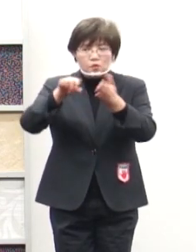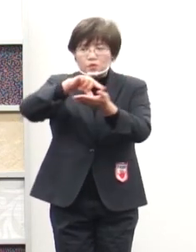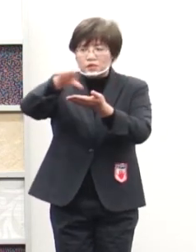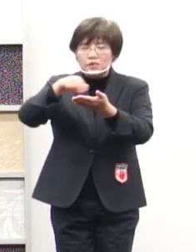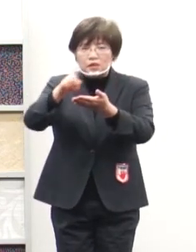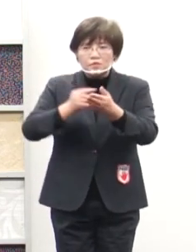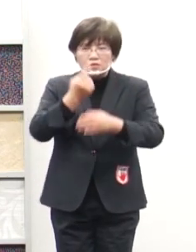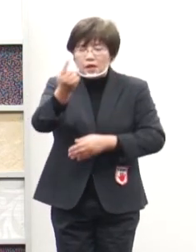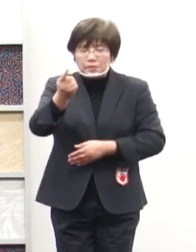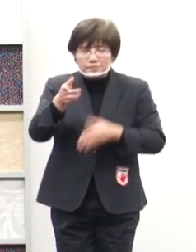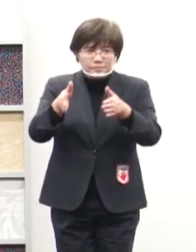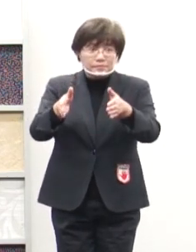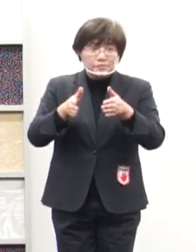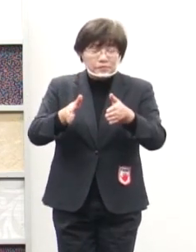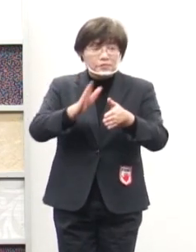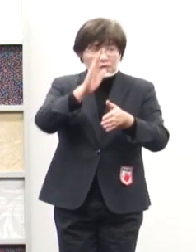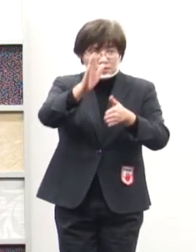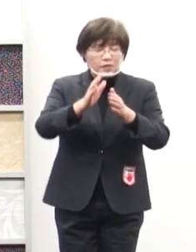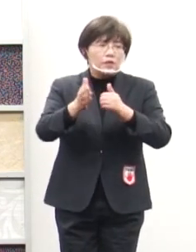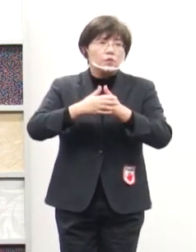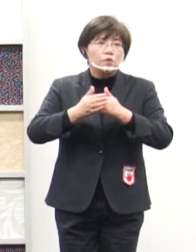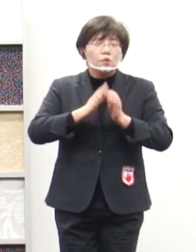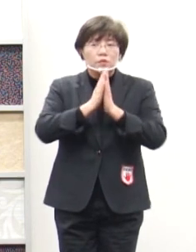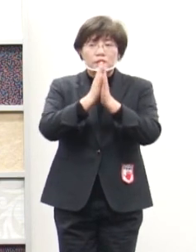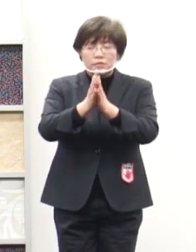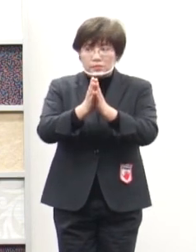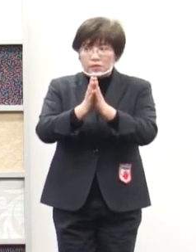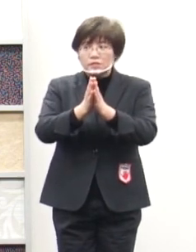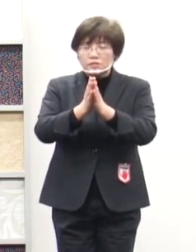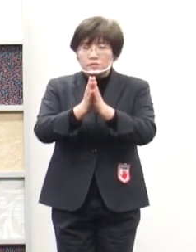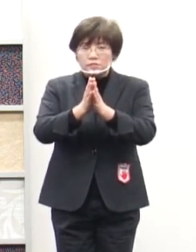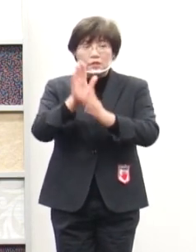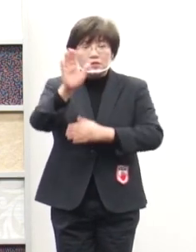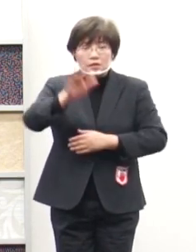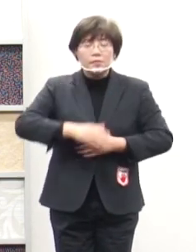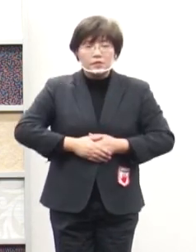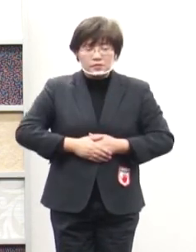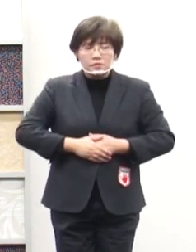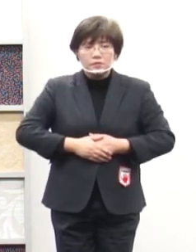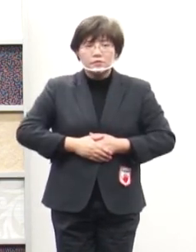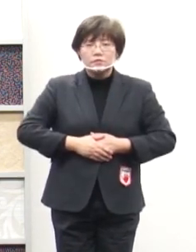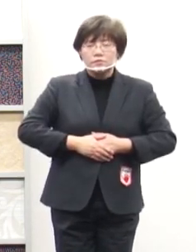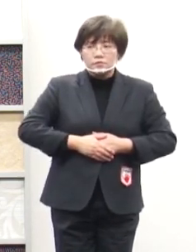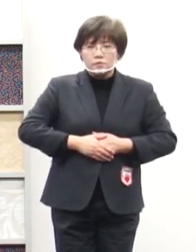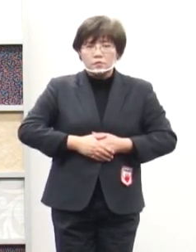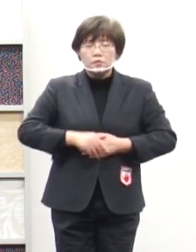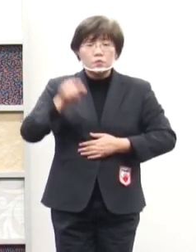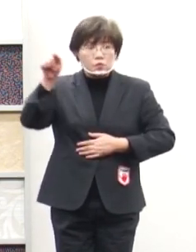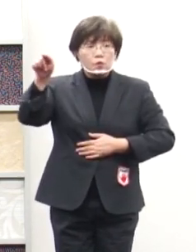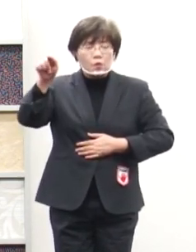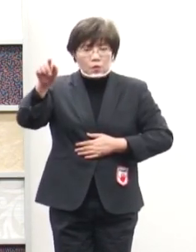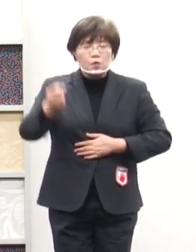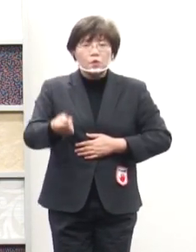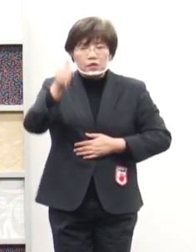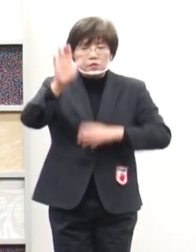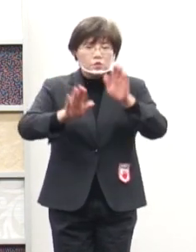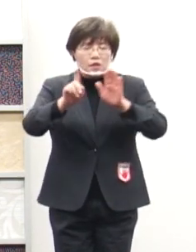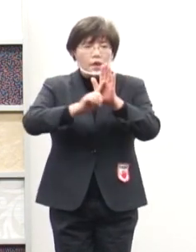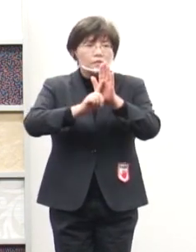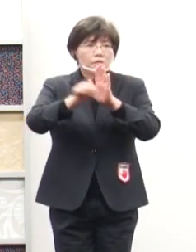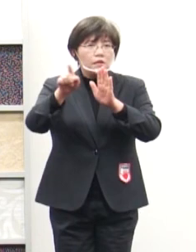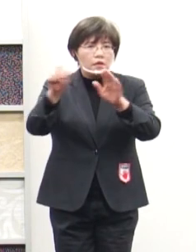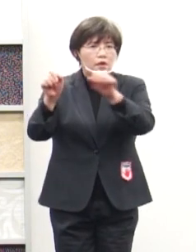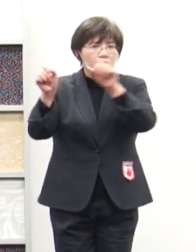が、今緊急事態宣言が3月7日までの期間、まあ、途中で終了する場合もあるかもしれませんが、緊急事態宣言が出